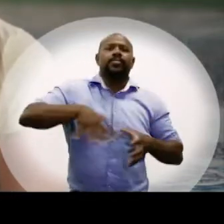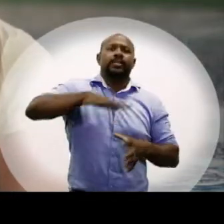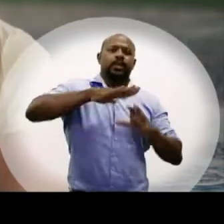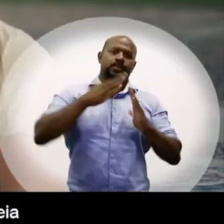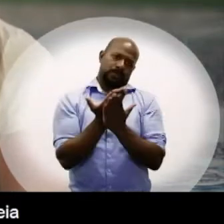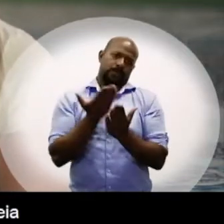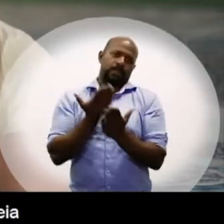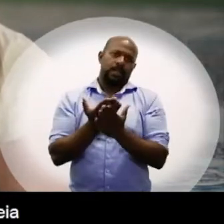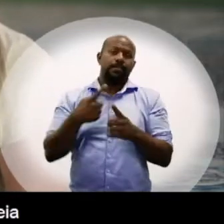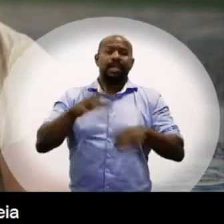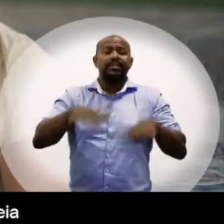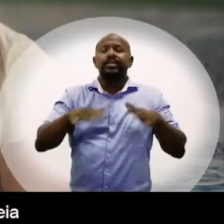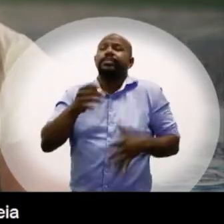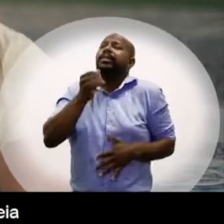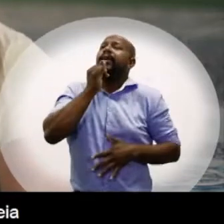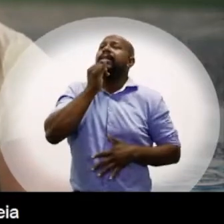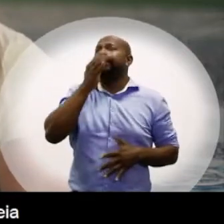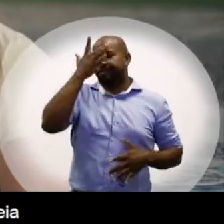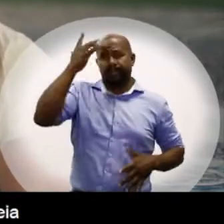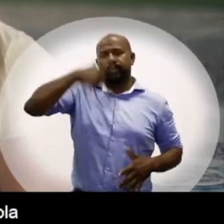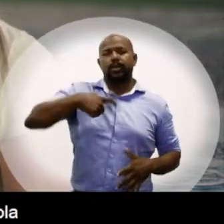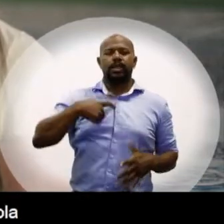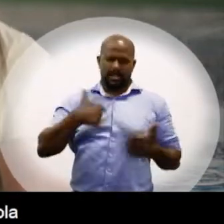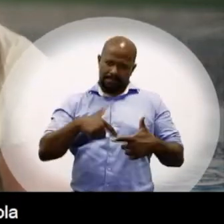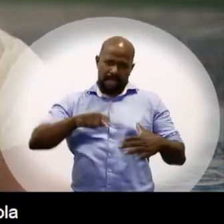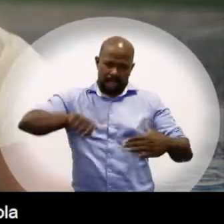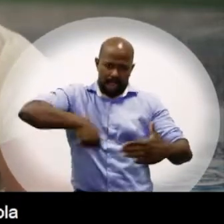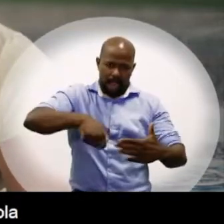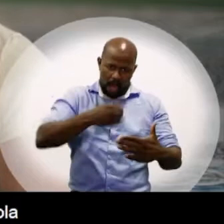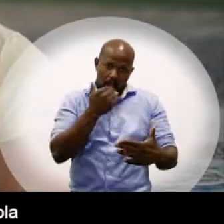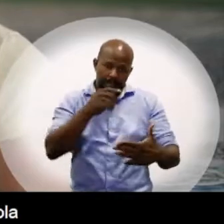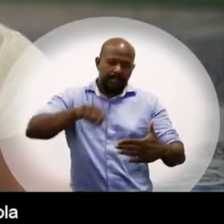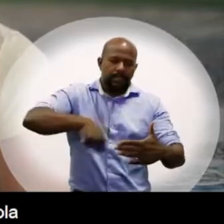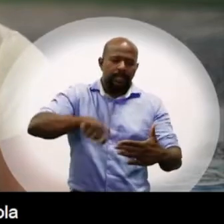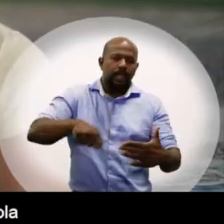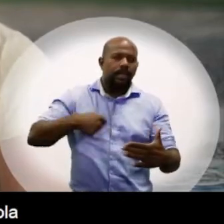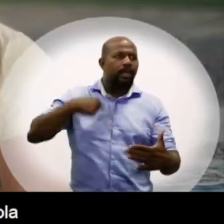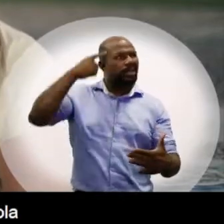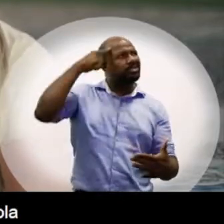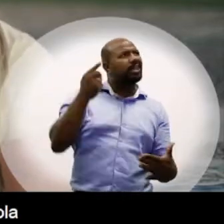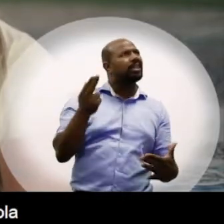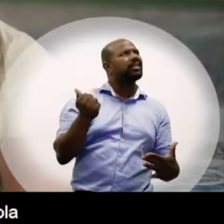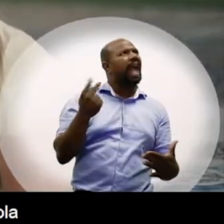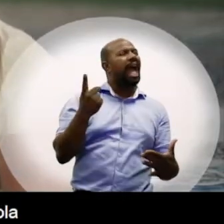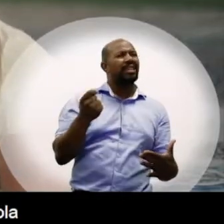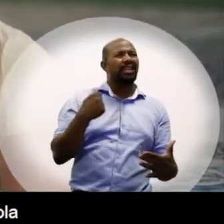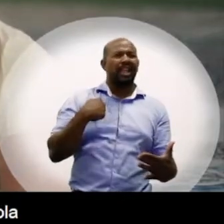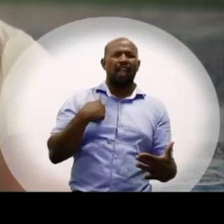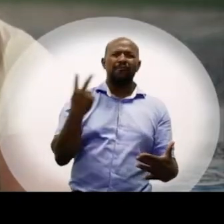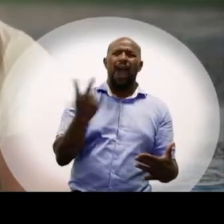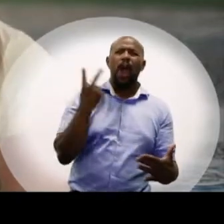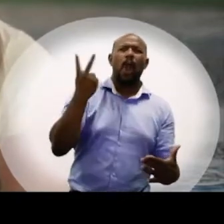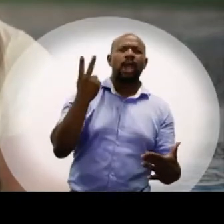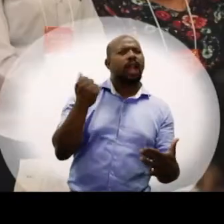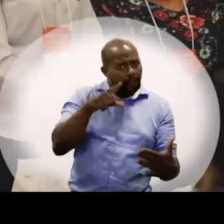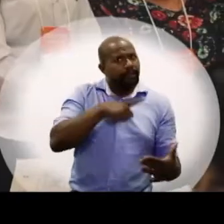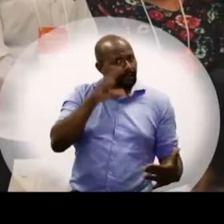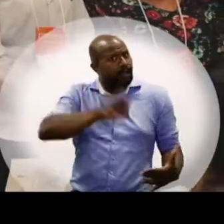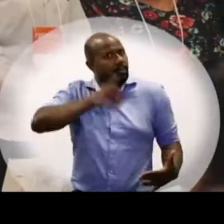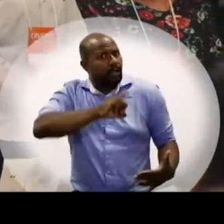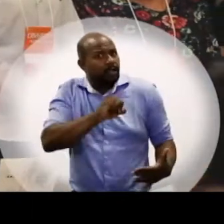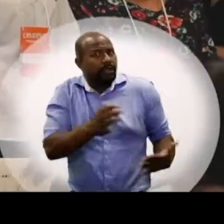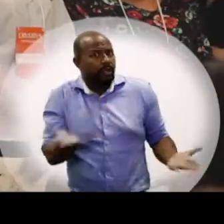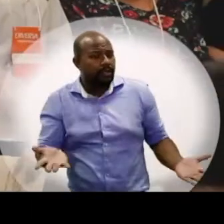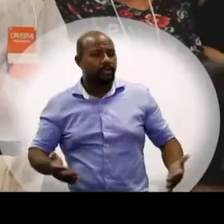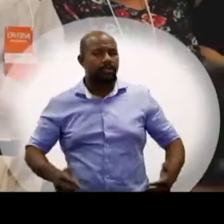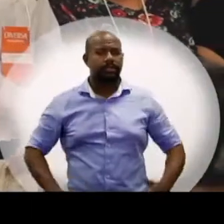escolar. Porque muitas vezes o merendeiro ele não tem ideia de quanto importante é a presença dele na escola e o quanto ele pode nos